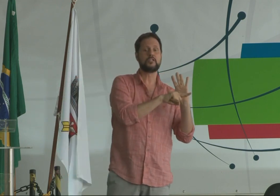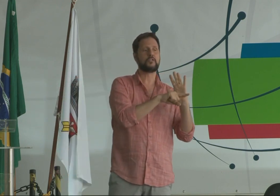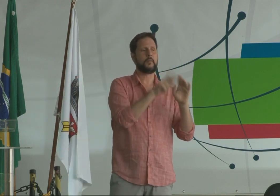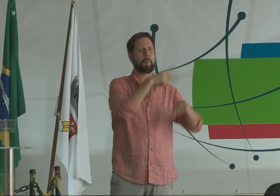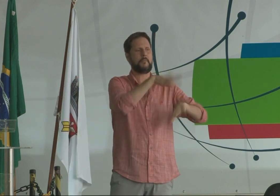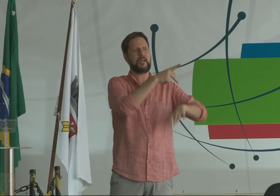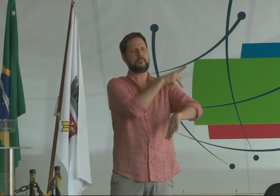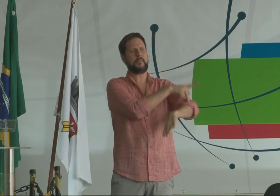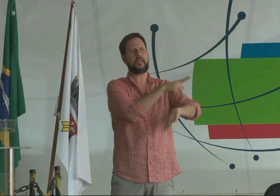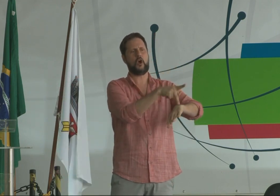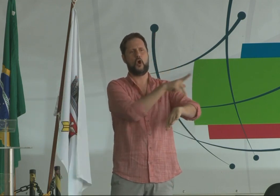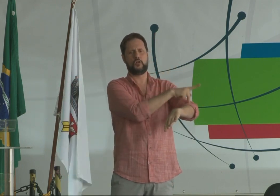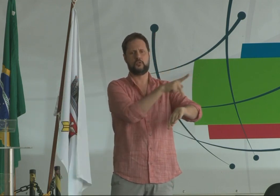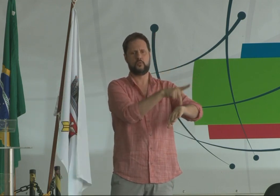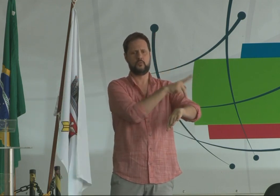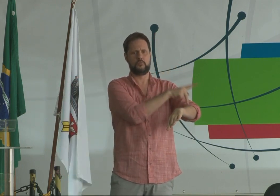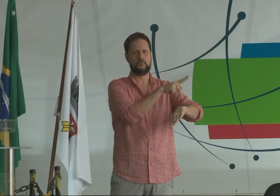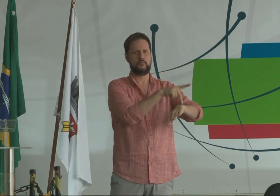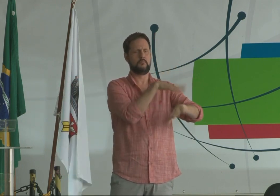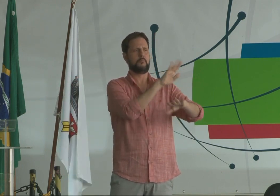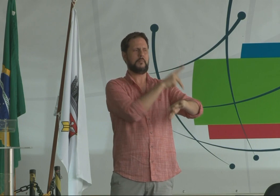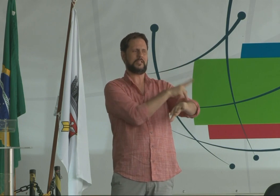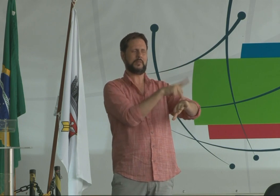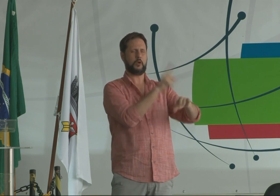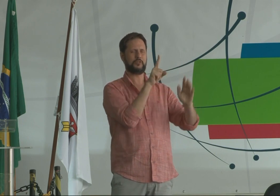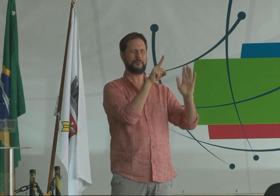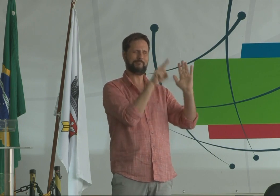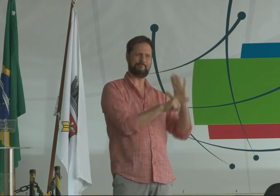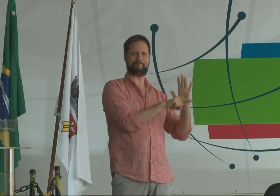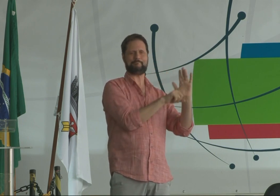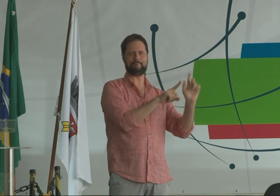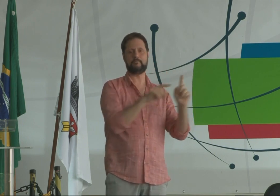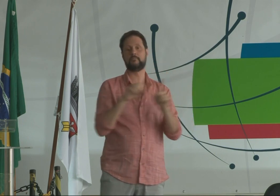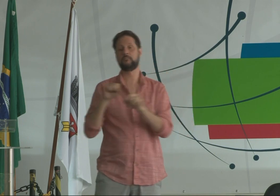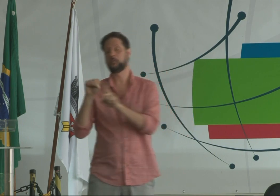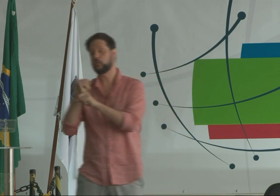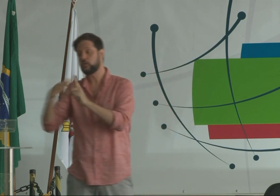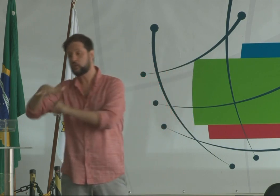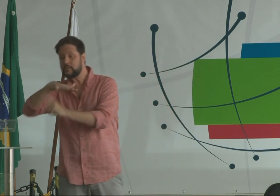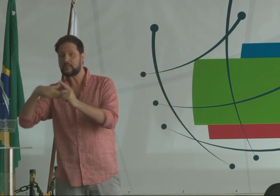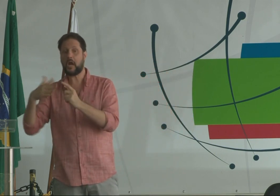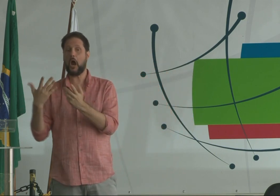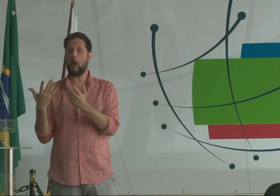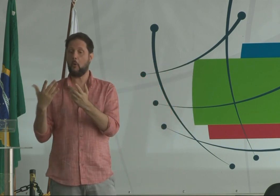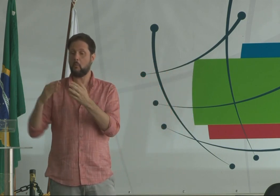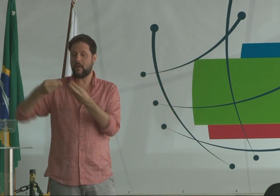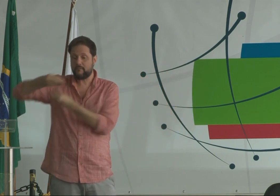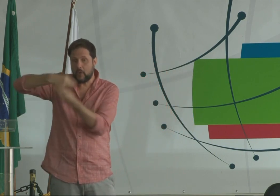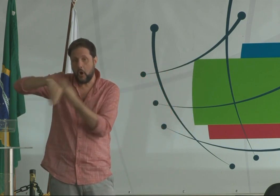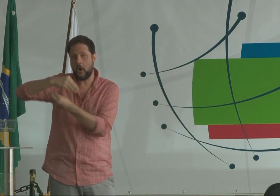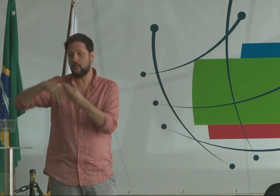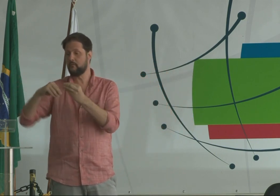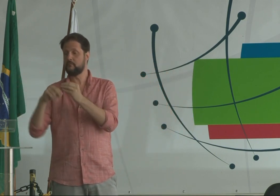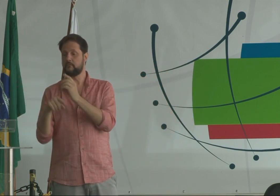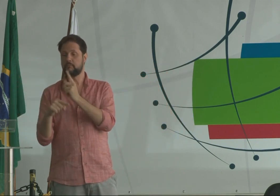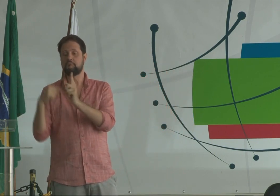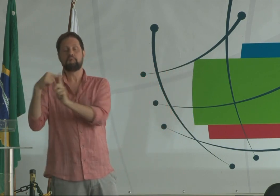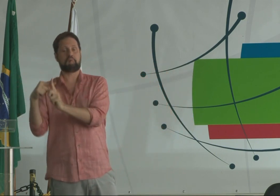naquele contexto misturado, estabelecer relações, é uma coisa que é positiva. Mas a parte negativa é pensar as questões